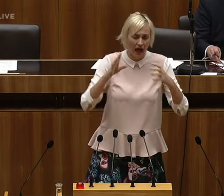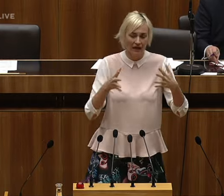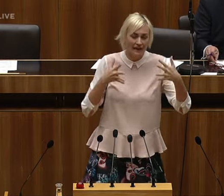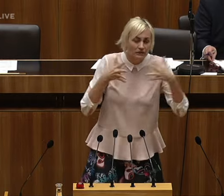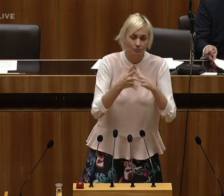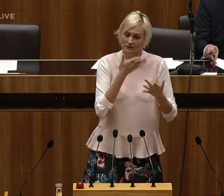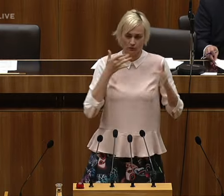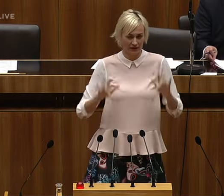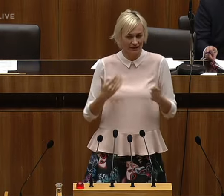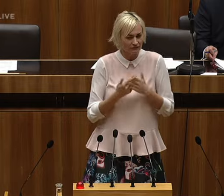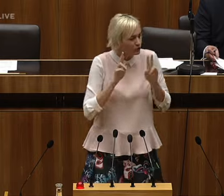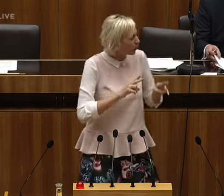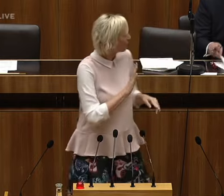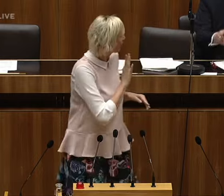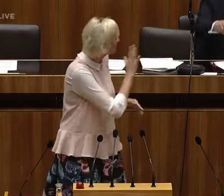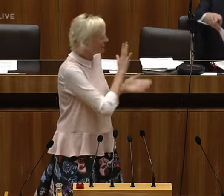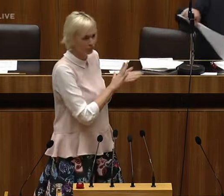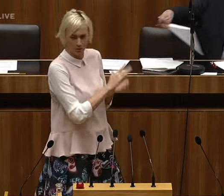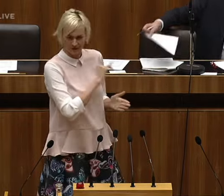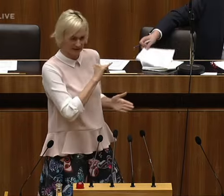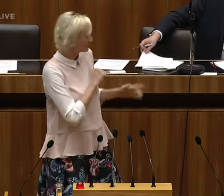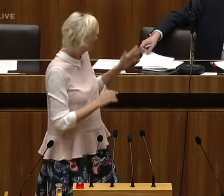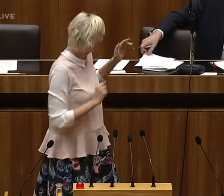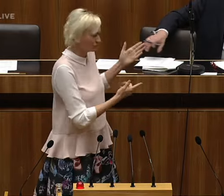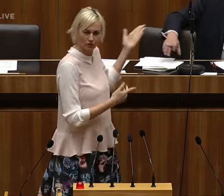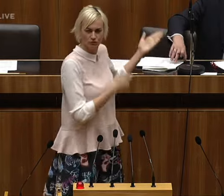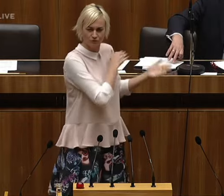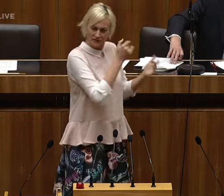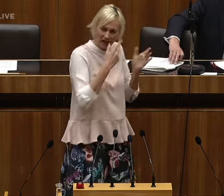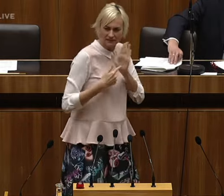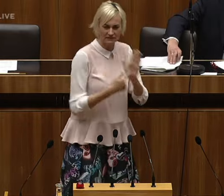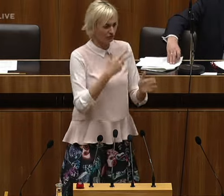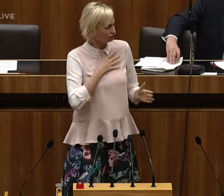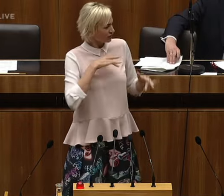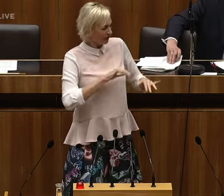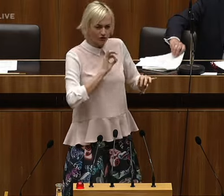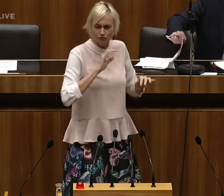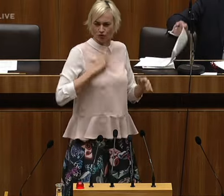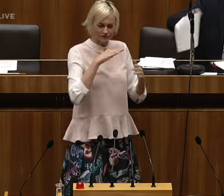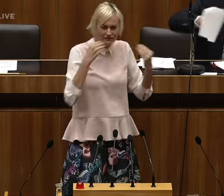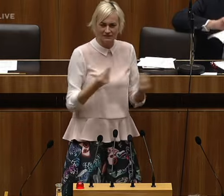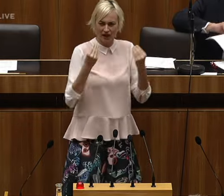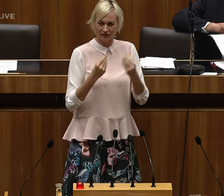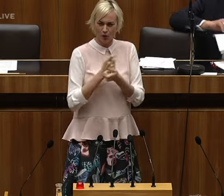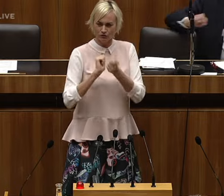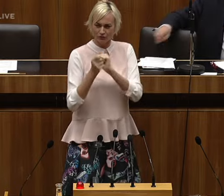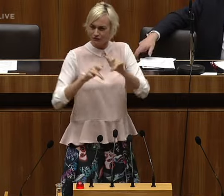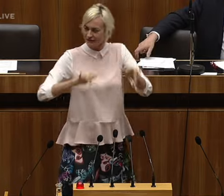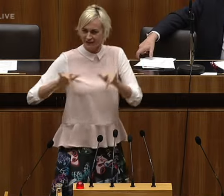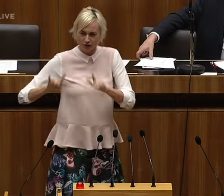Bund, Land und. Fakt ist jedoch, dass Transparenz nicht herrscht. Es ist wichtig, dass Sie für Transparenz sorgen,